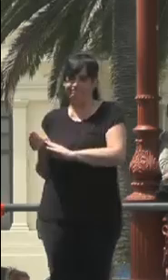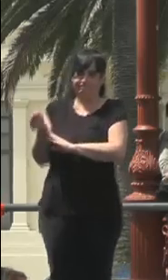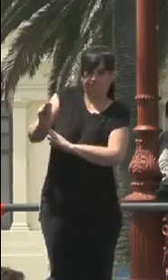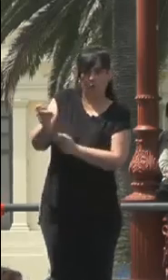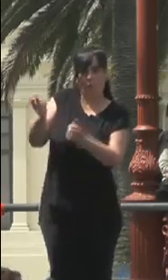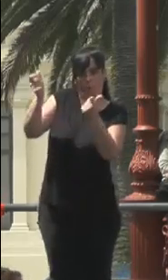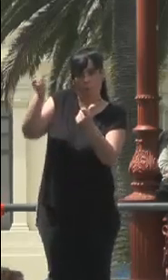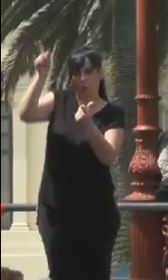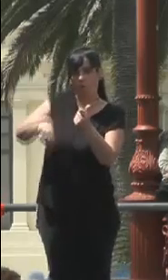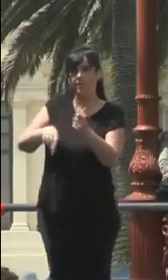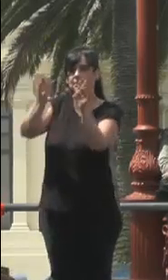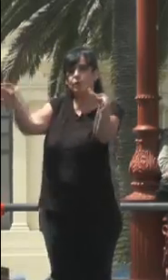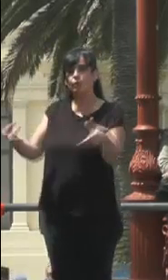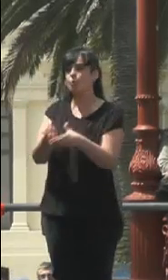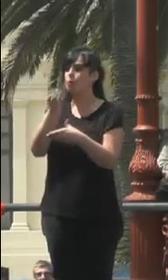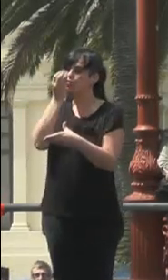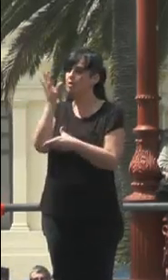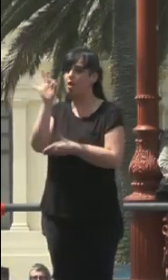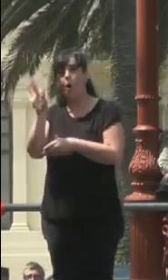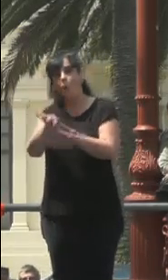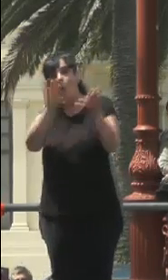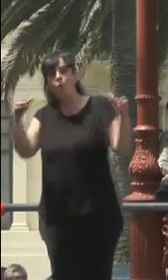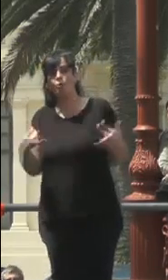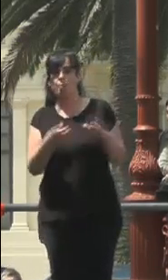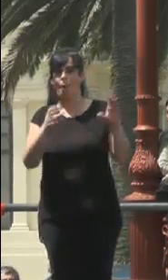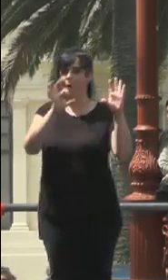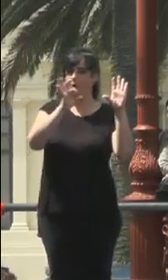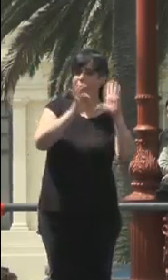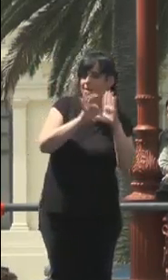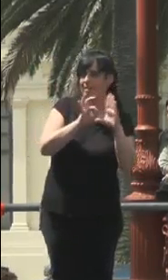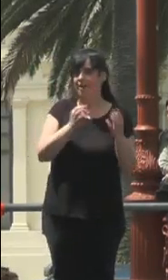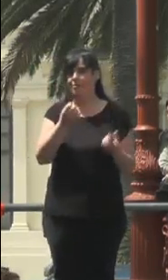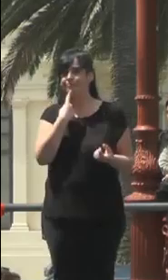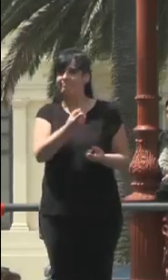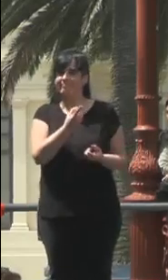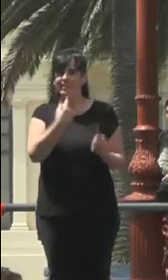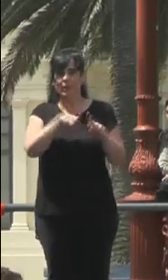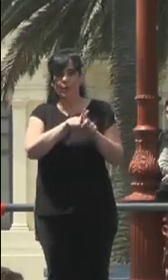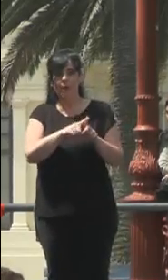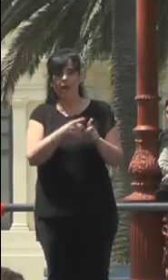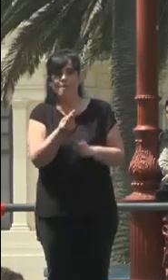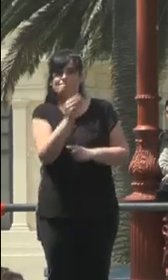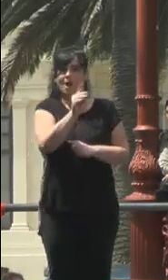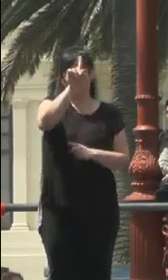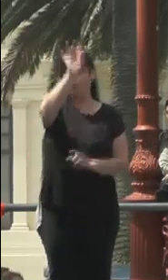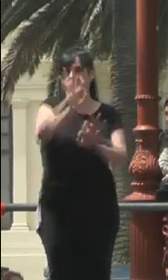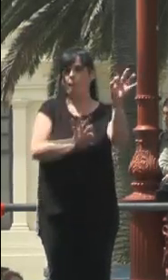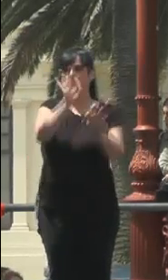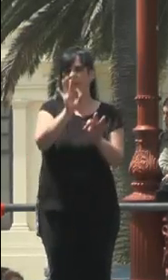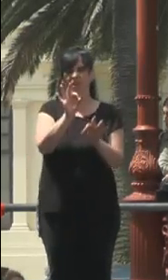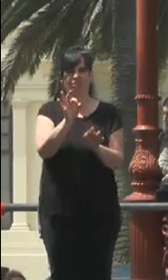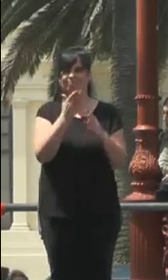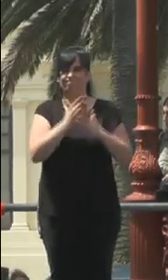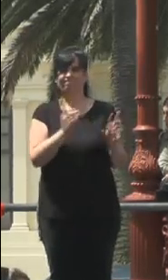Partido Socialista e aos naranjitos que non nos chega con incrementalo o 1%, que non queremos